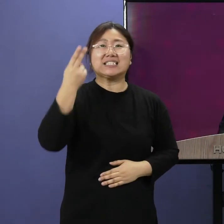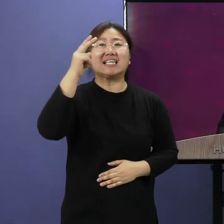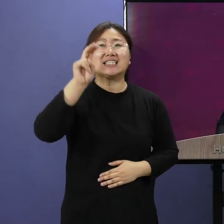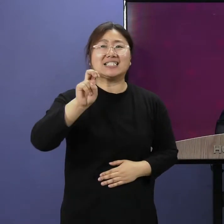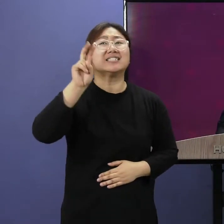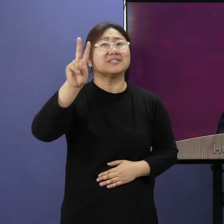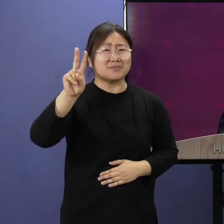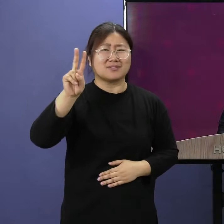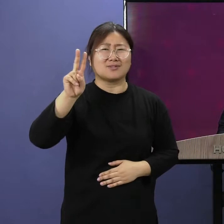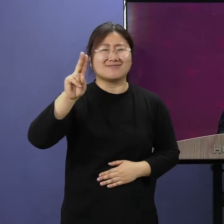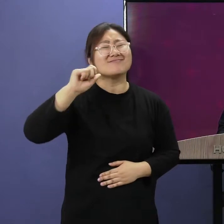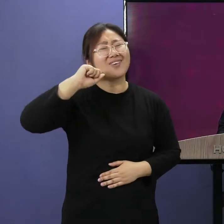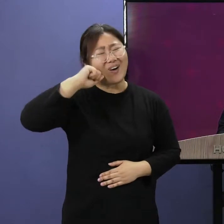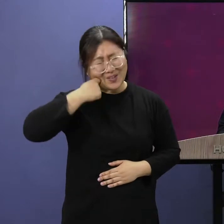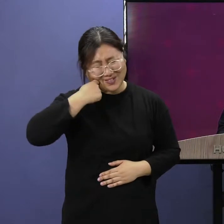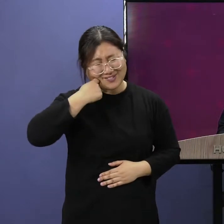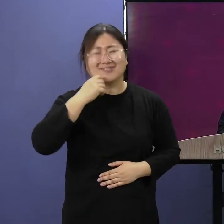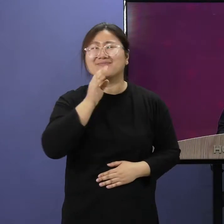쉽지 않을 것입니다.